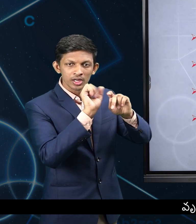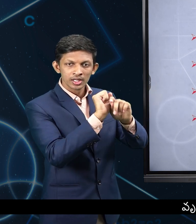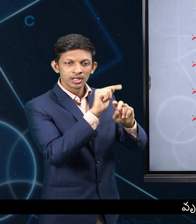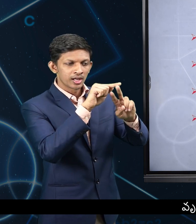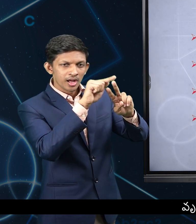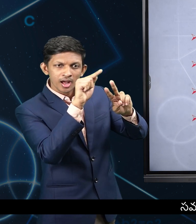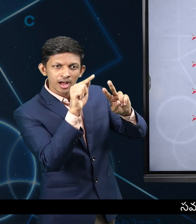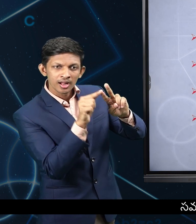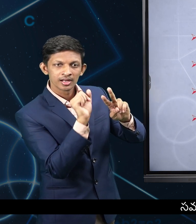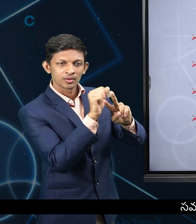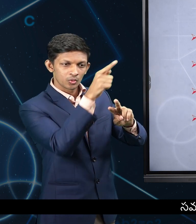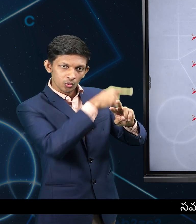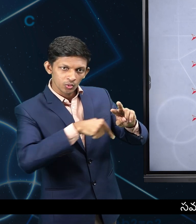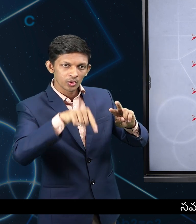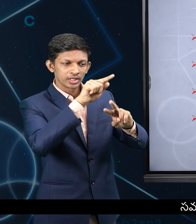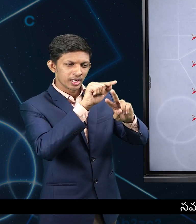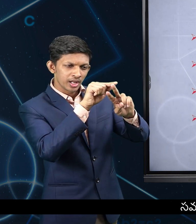కూడిన సమస్యలను పరిష్కరించండి.